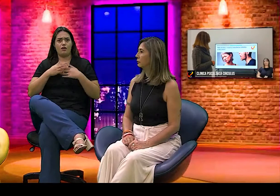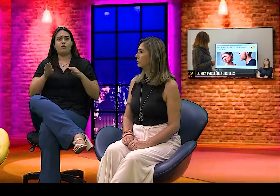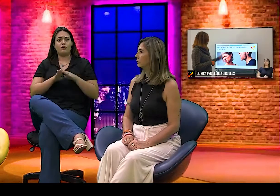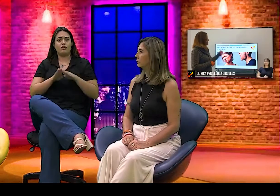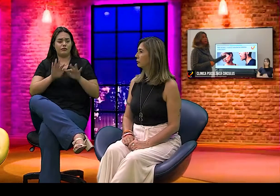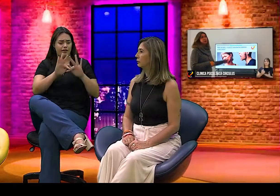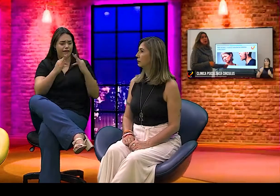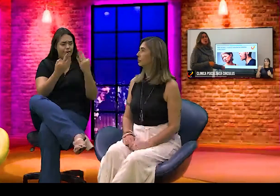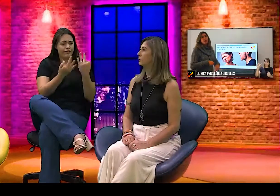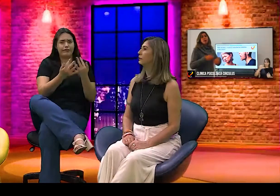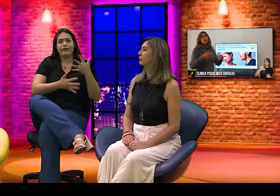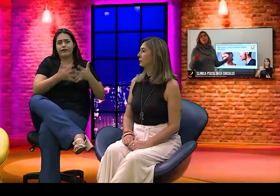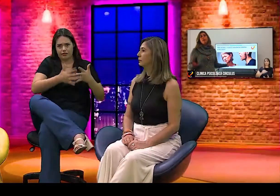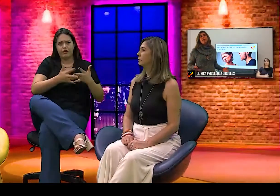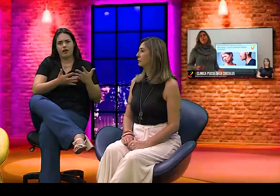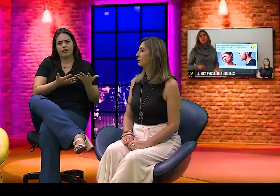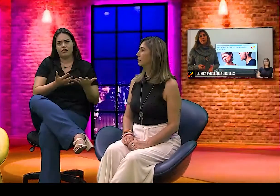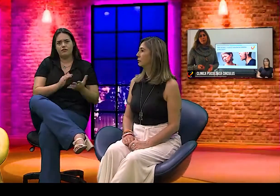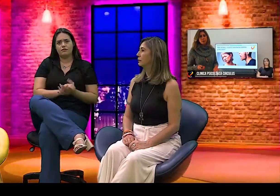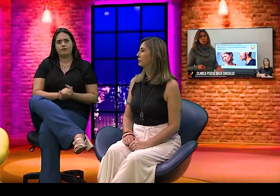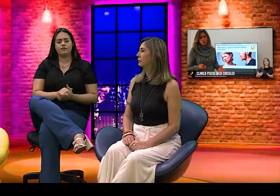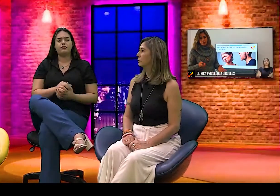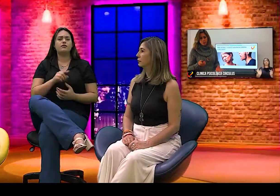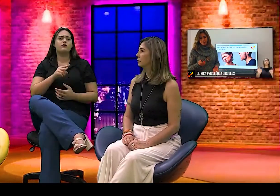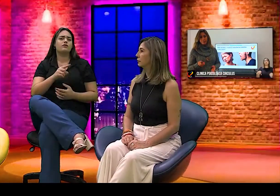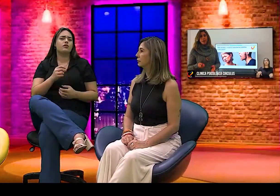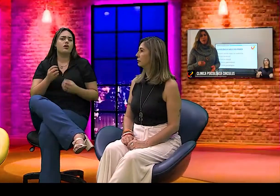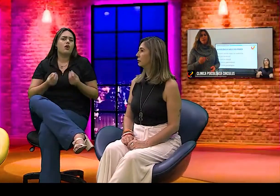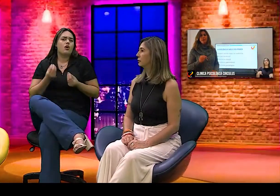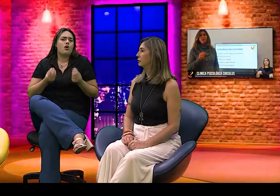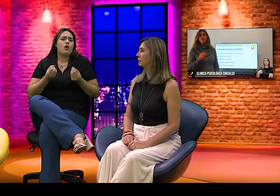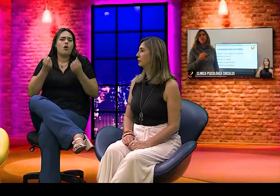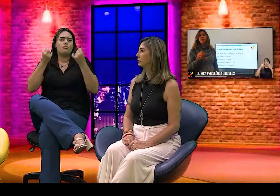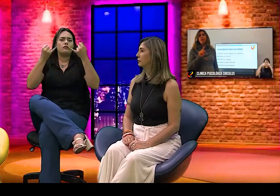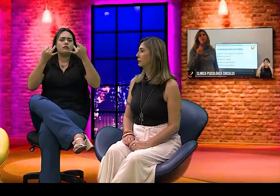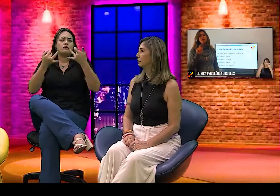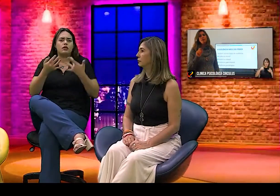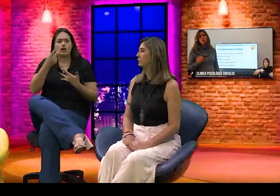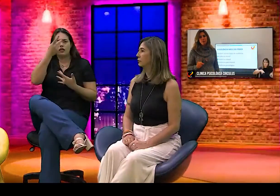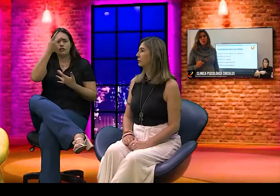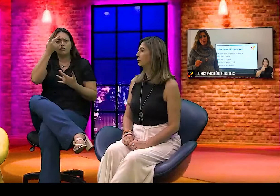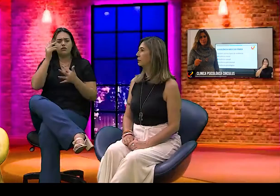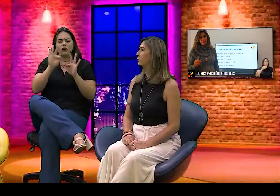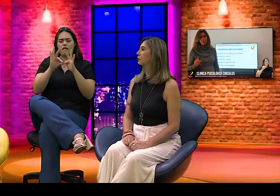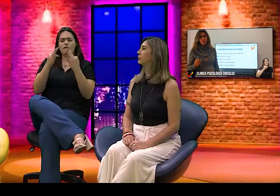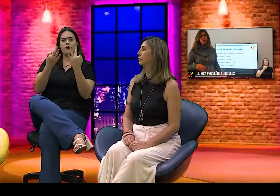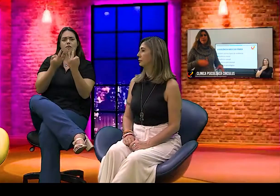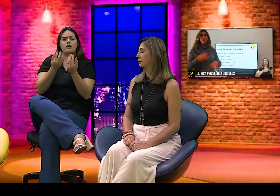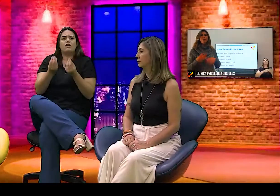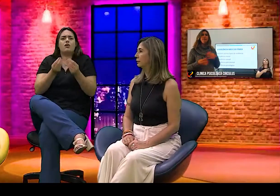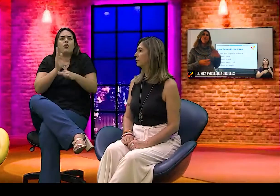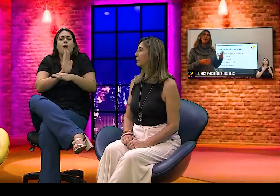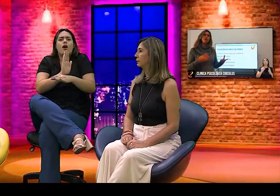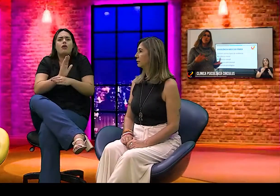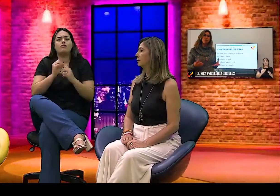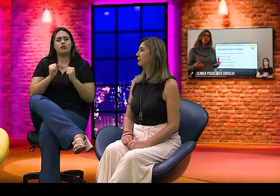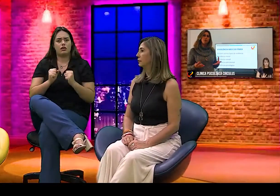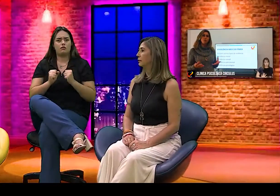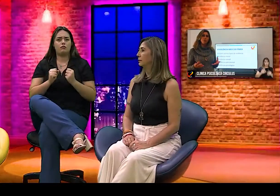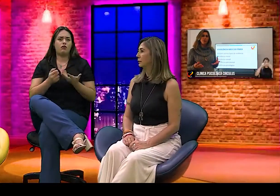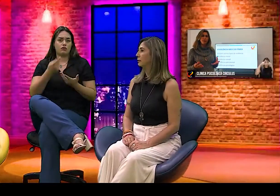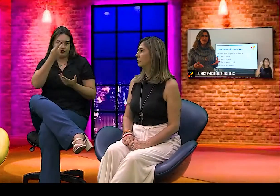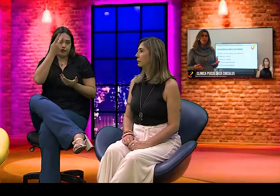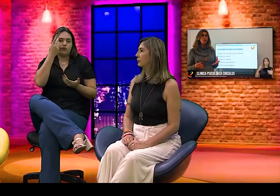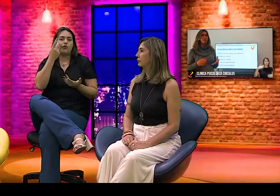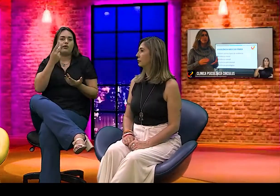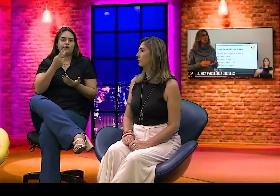quem convive com ela. O que você pode falar para essas pessoas que convivem, como elas devem agir para ajudar a